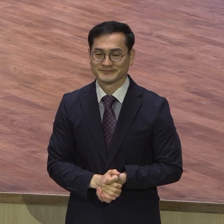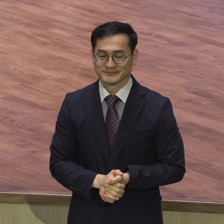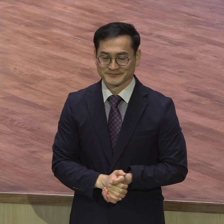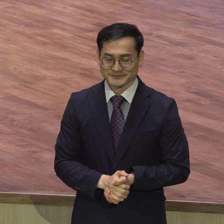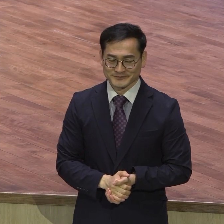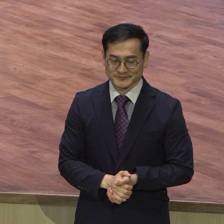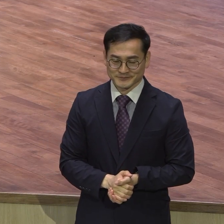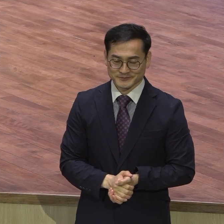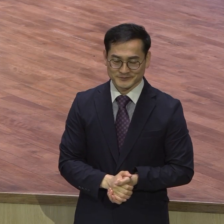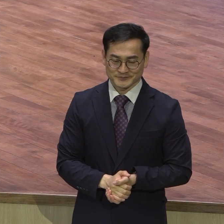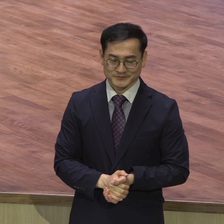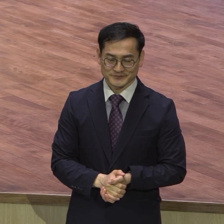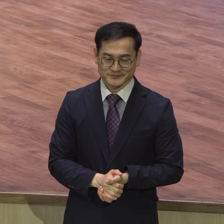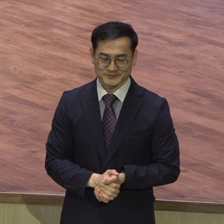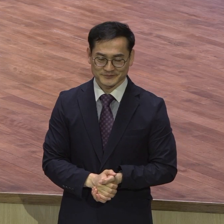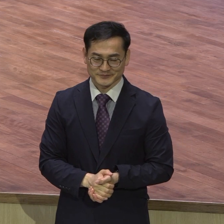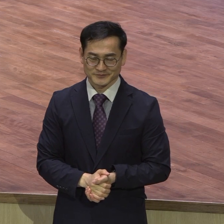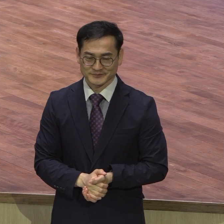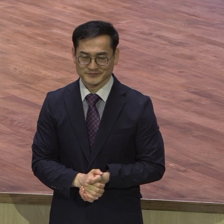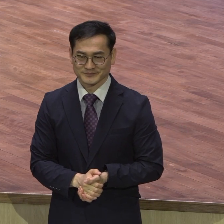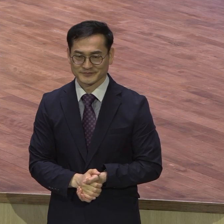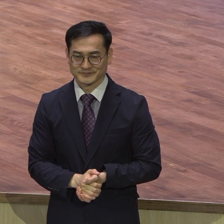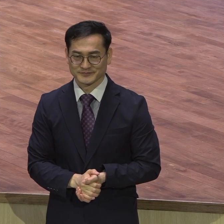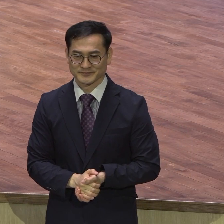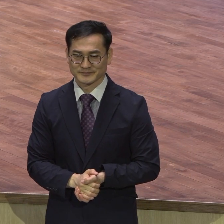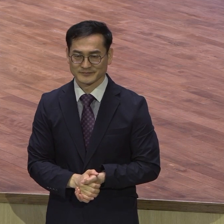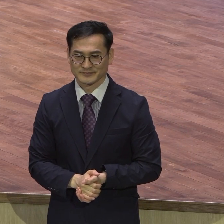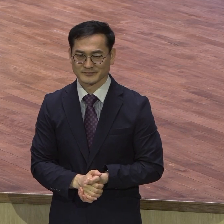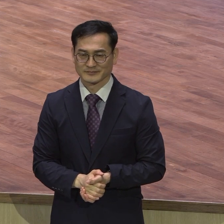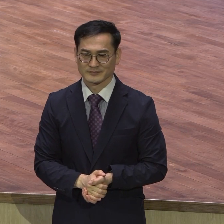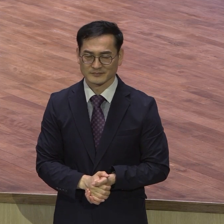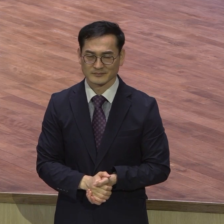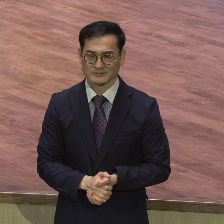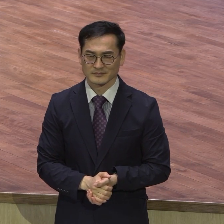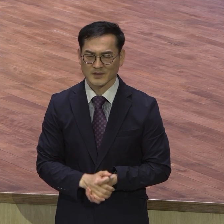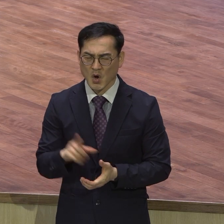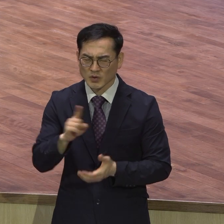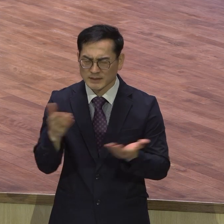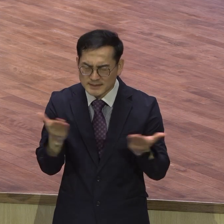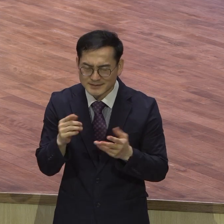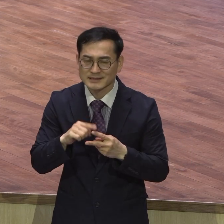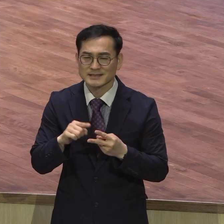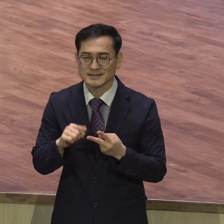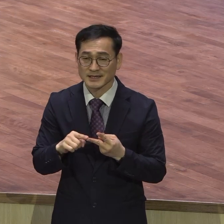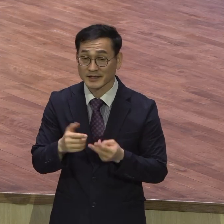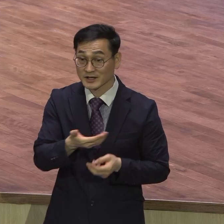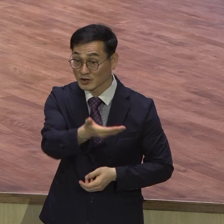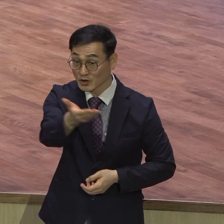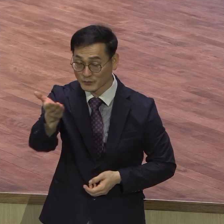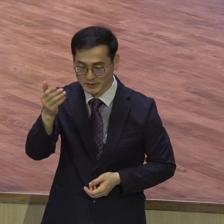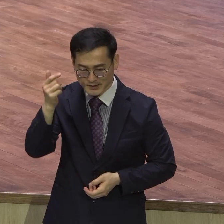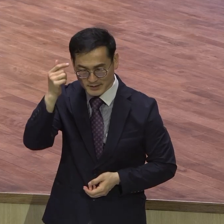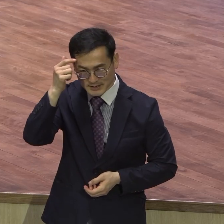그러니까 여러분이 공적이든 사적이든 무슨 세상 일을 하든 뭘 일을 하든요. 이런 어떤 영적